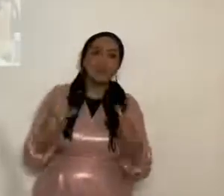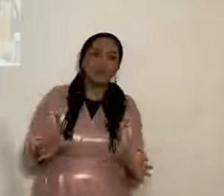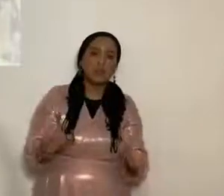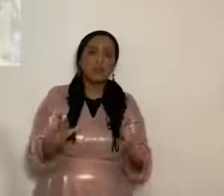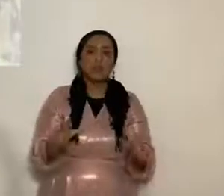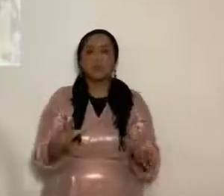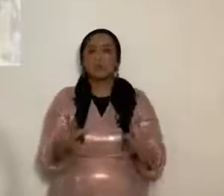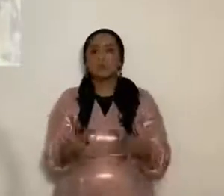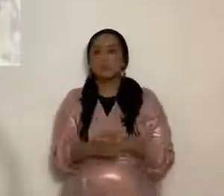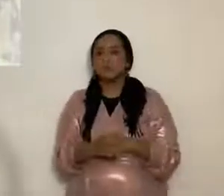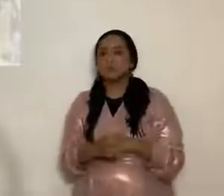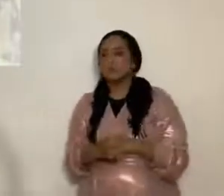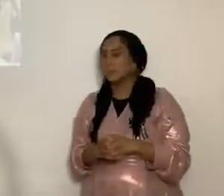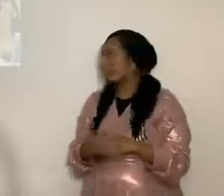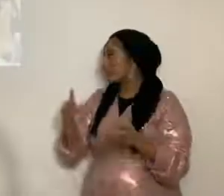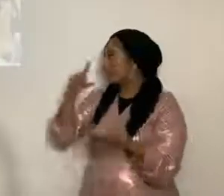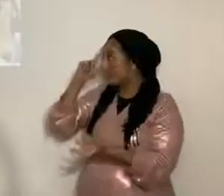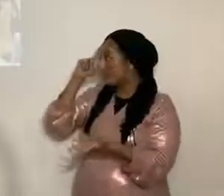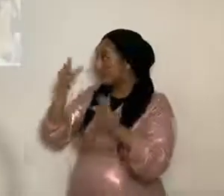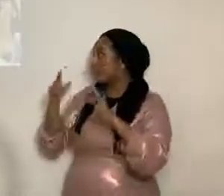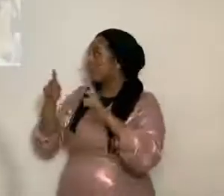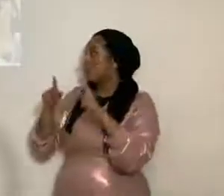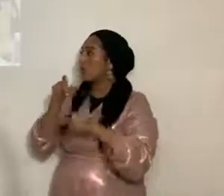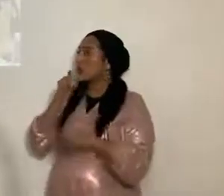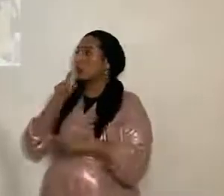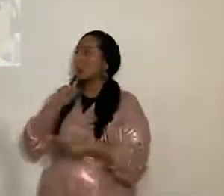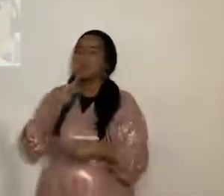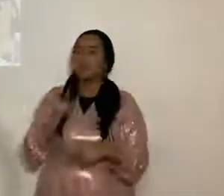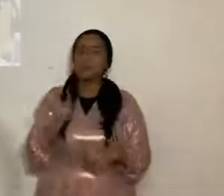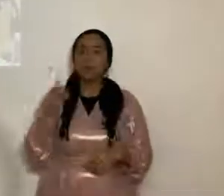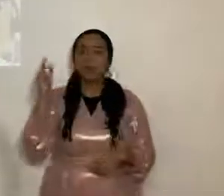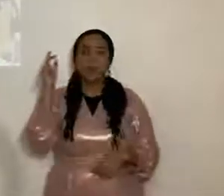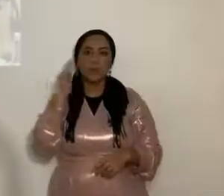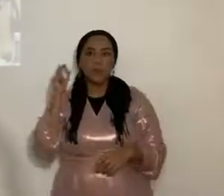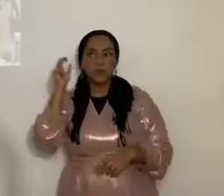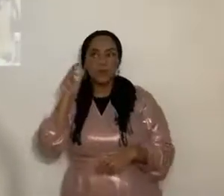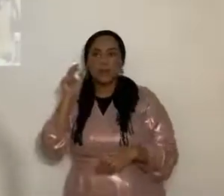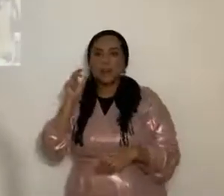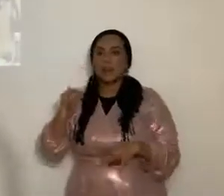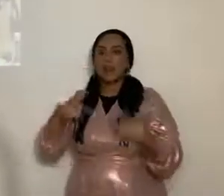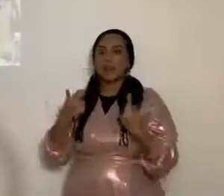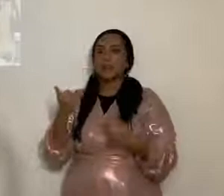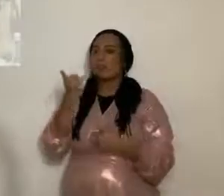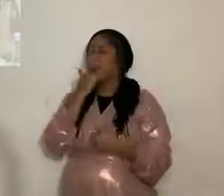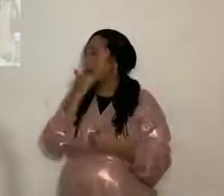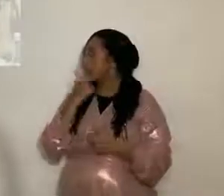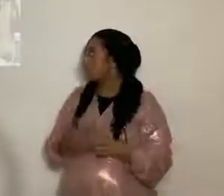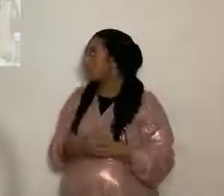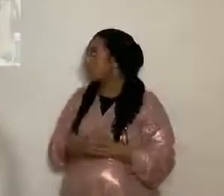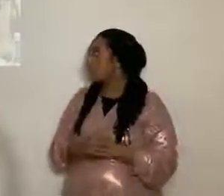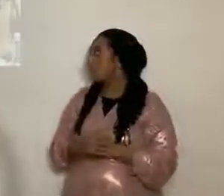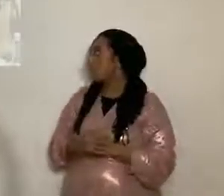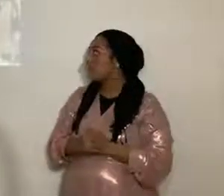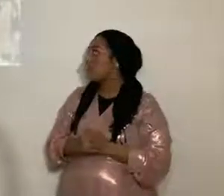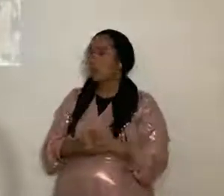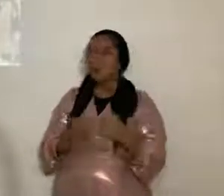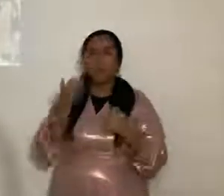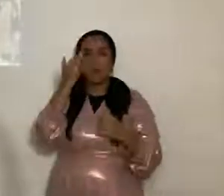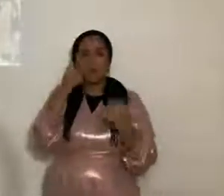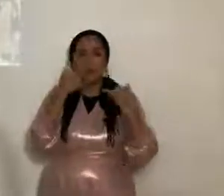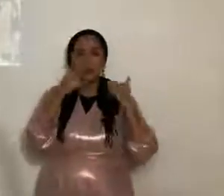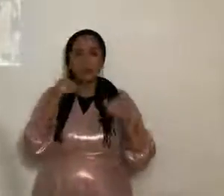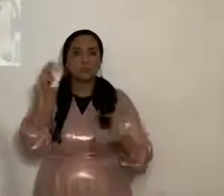de la carne y disoluciones a los que verdaderamente habían huido de los que viven en error. ¿Por qué sigues escuchando a